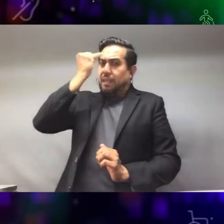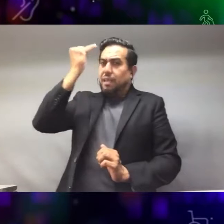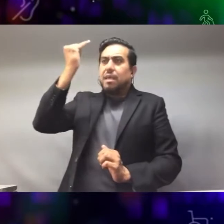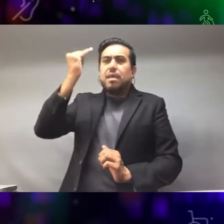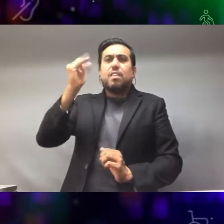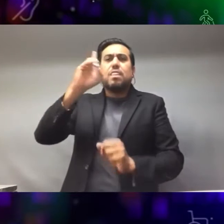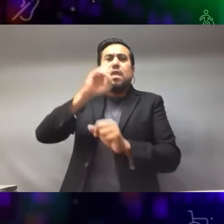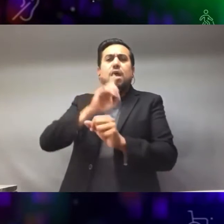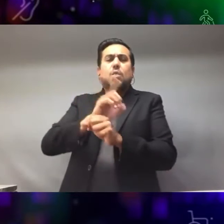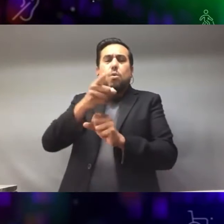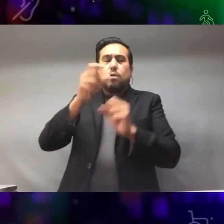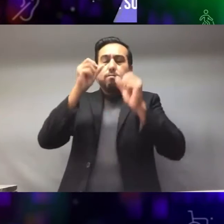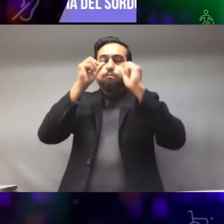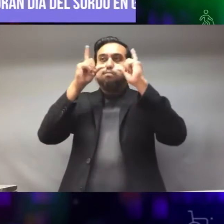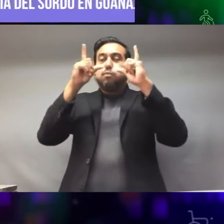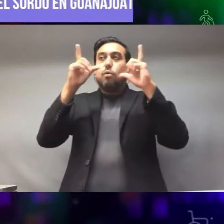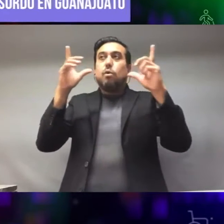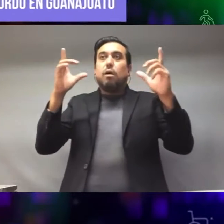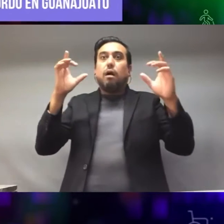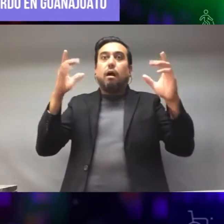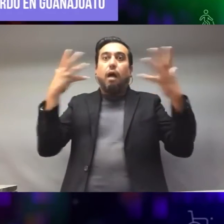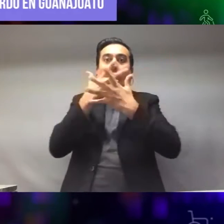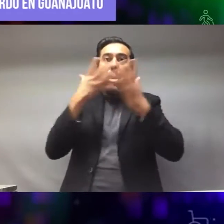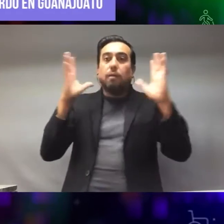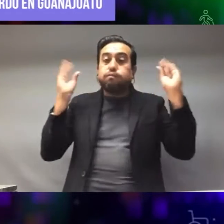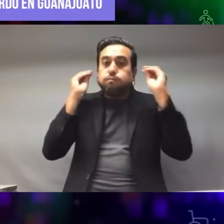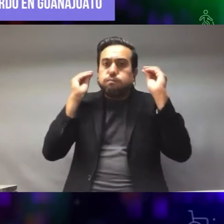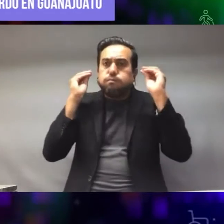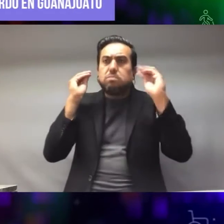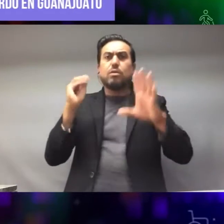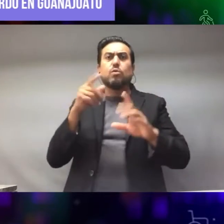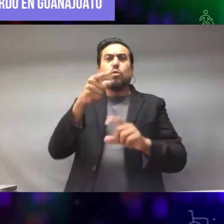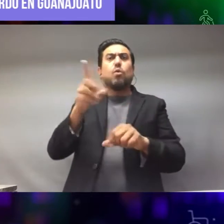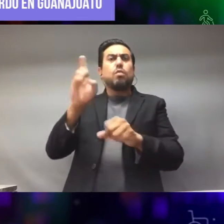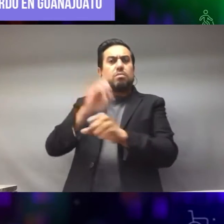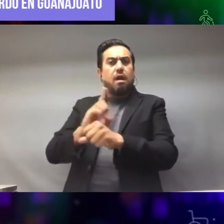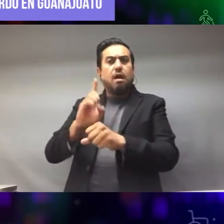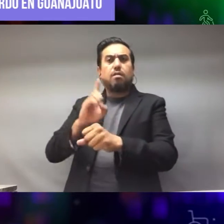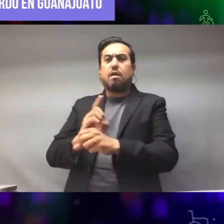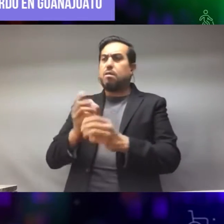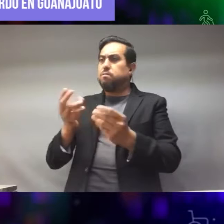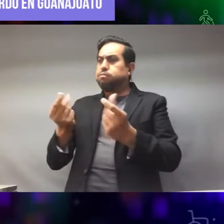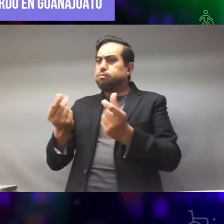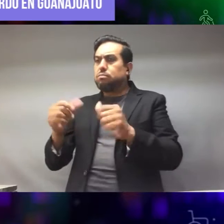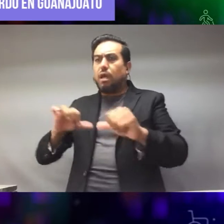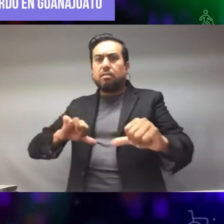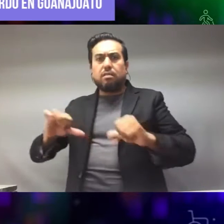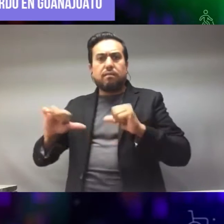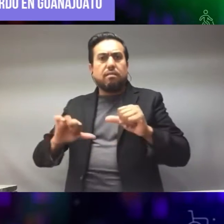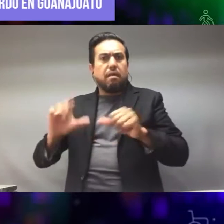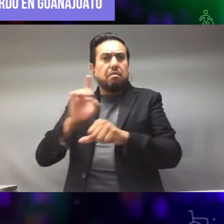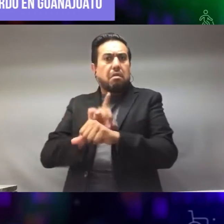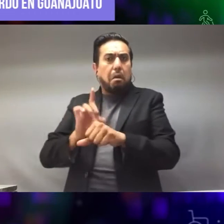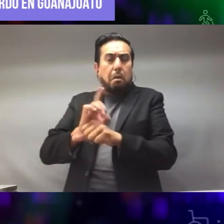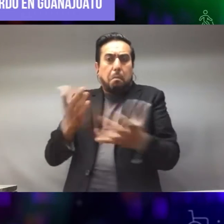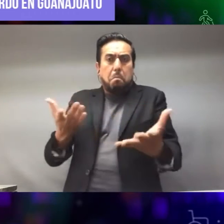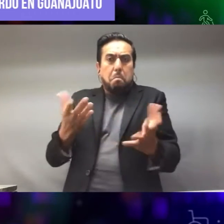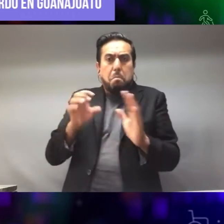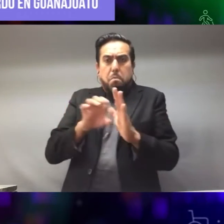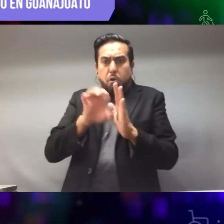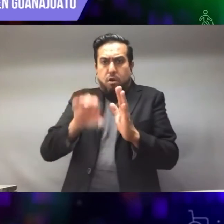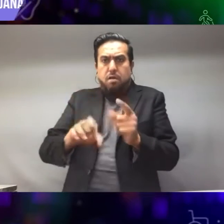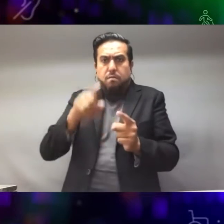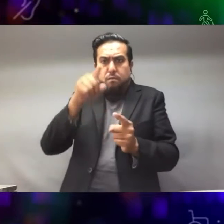Imagina usted que un día despierta y no puede oír y tiene que realizar todas sus actividades diarias en esta situación. ¿Usted podría